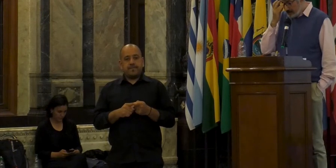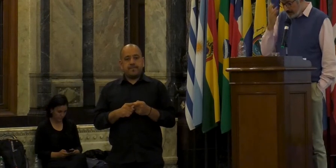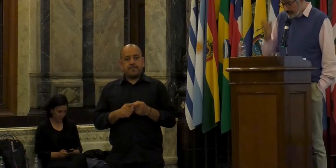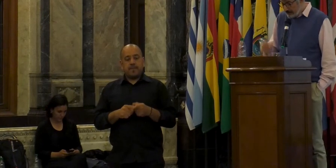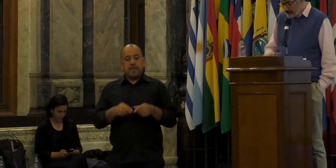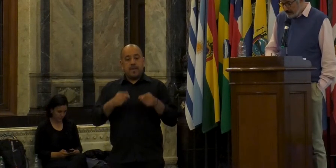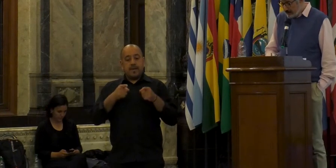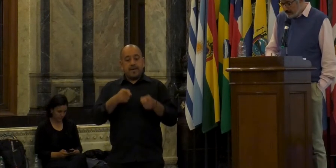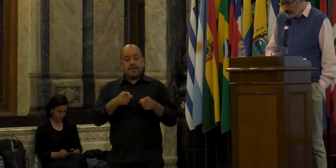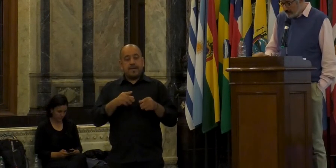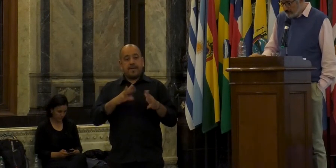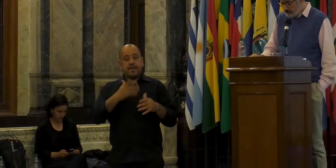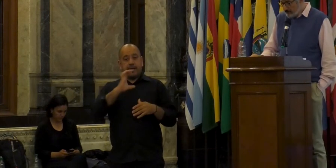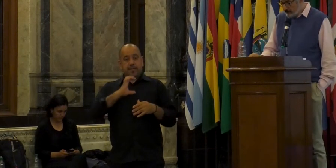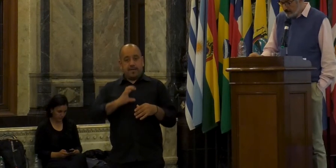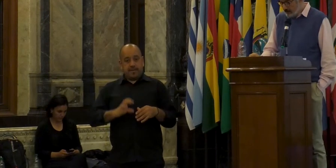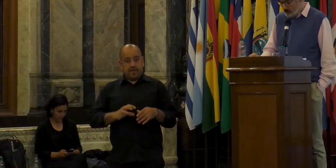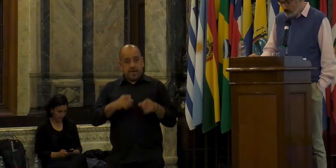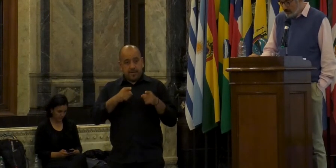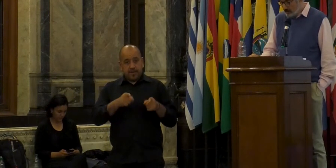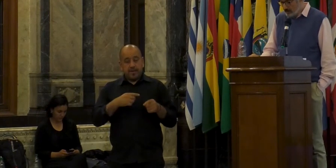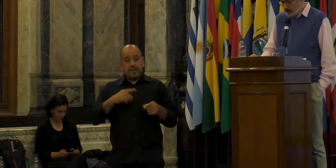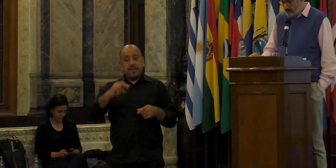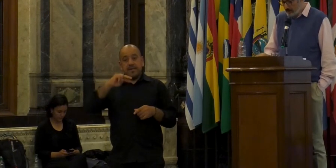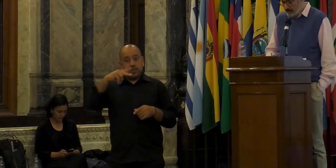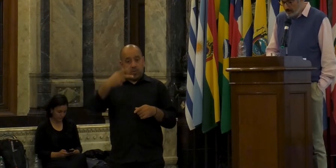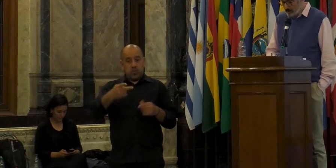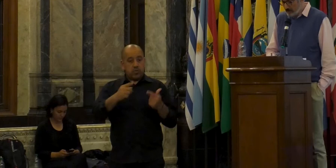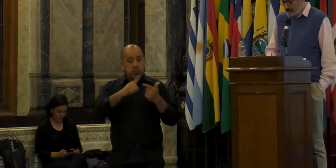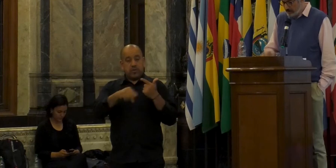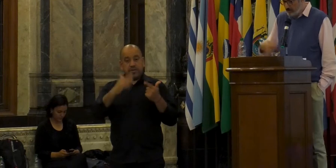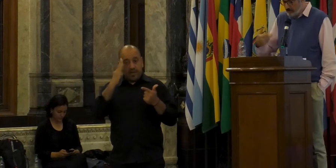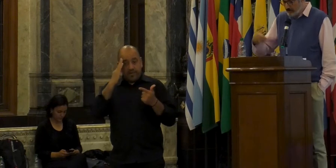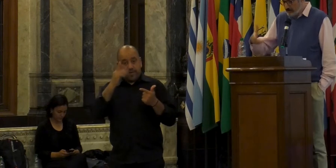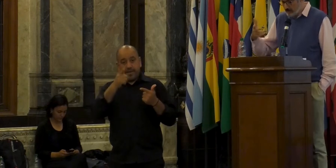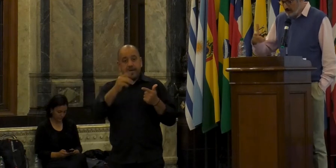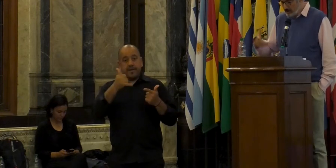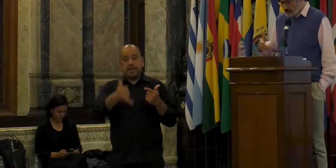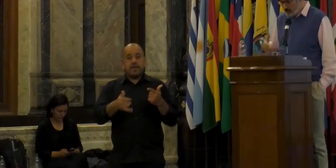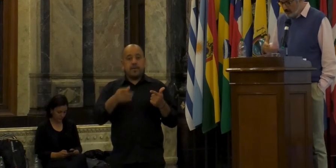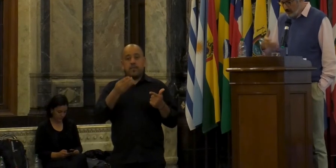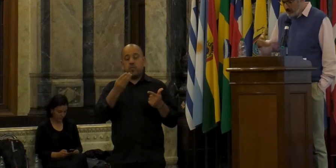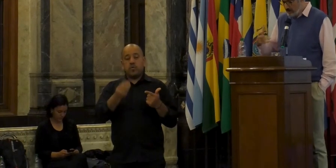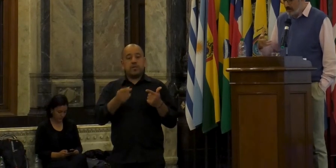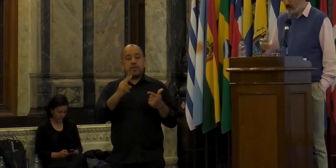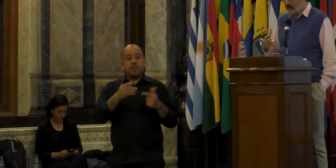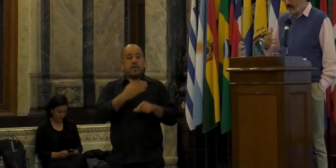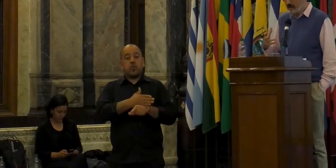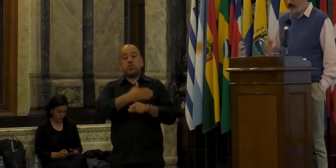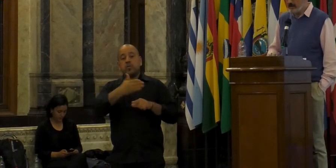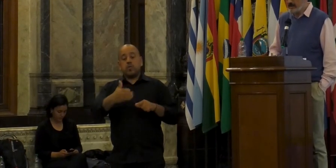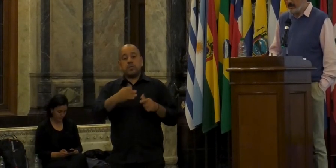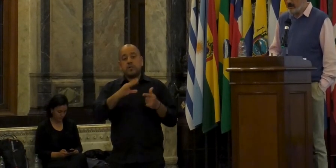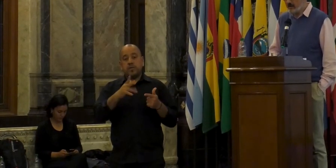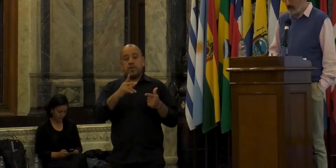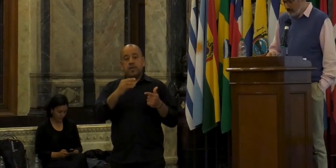Y este carácter de segundo orden de nuestros saberes yo creo que tiene muchas consecuencias, ¿no?